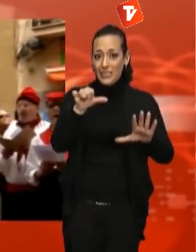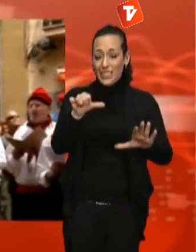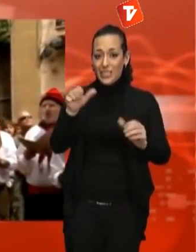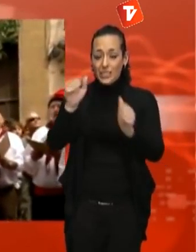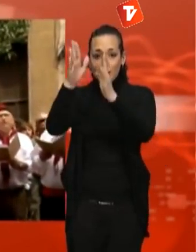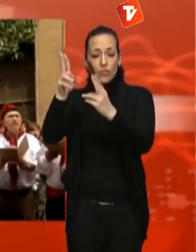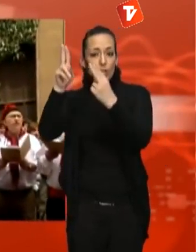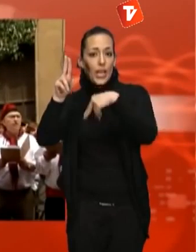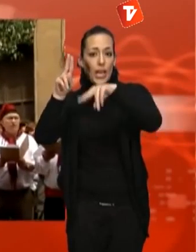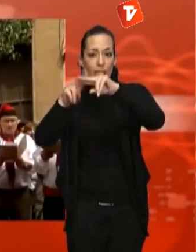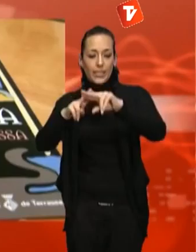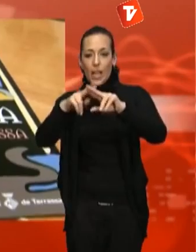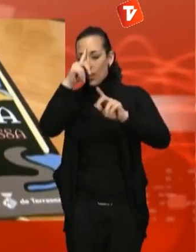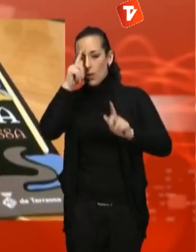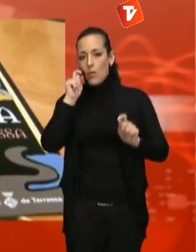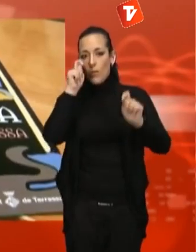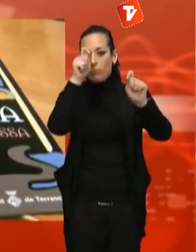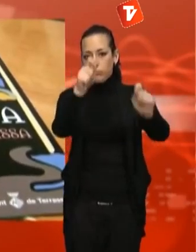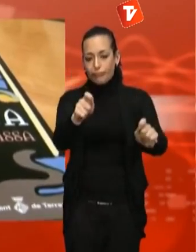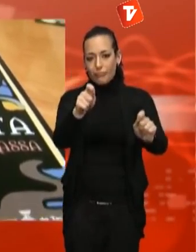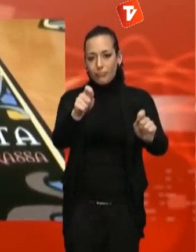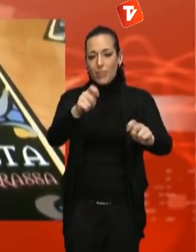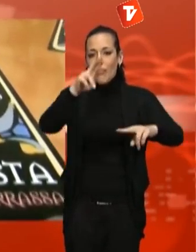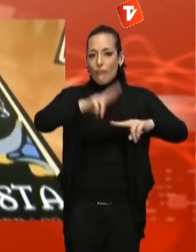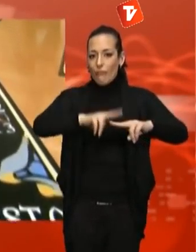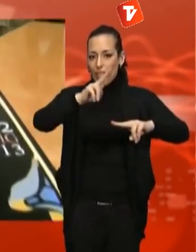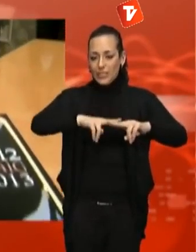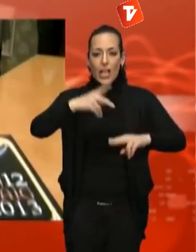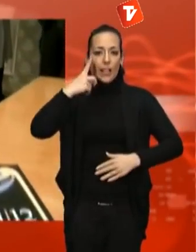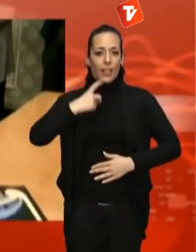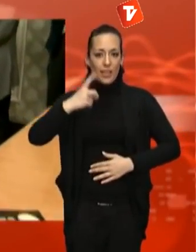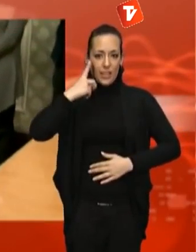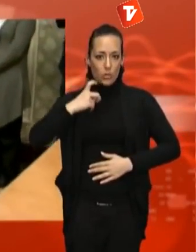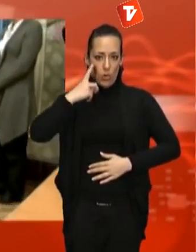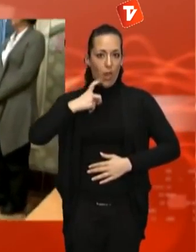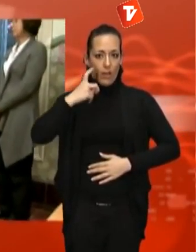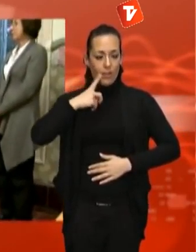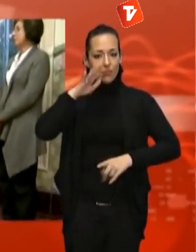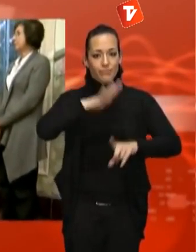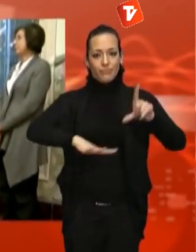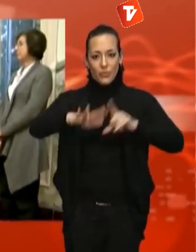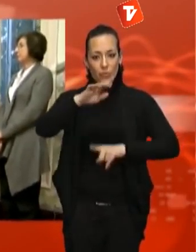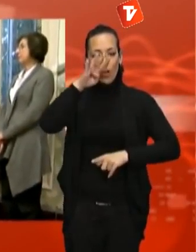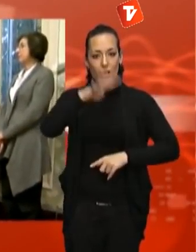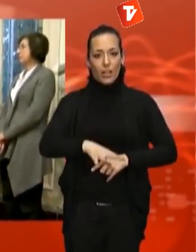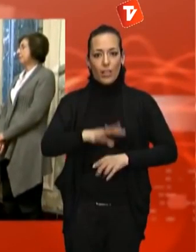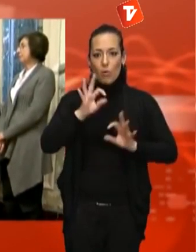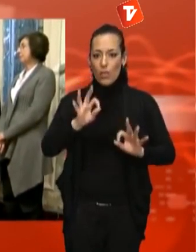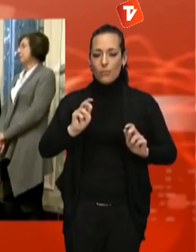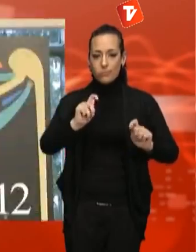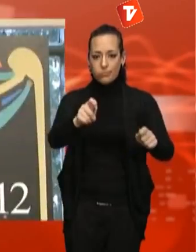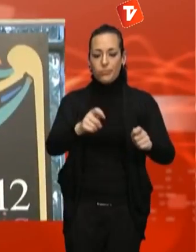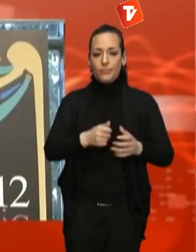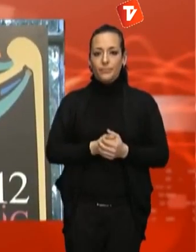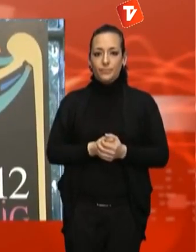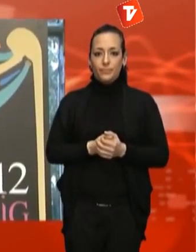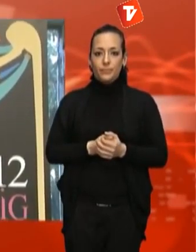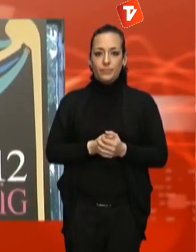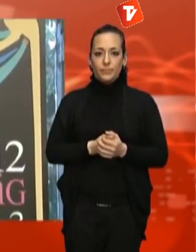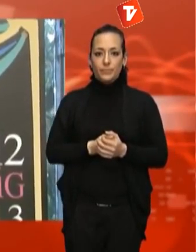La Muntanya Can... Allò que dèiem que és que hi ha part l'edició nou de la Fira i que d'alguna manera que no s'estipulin les...